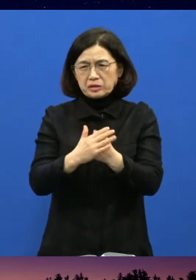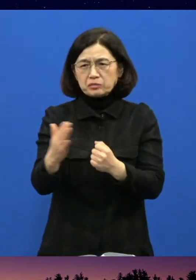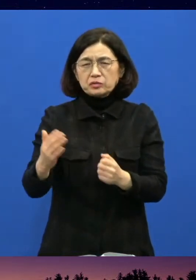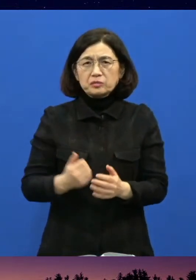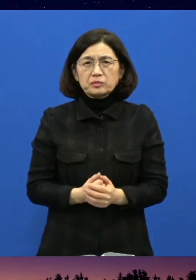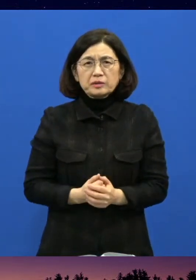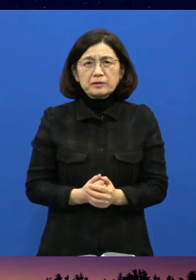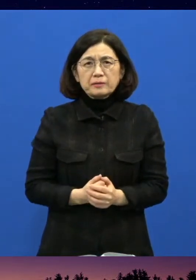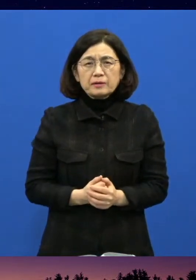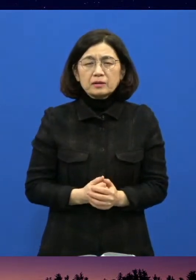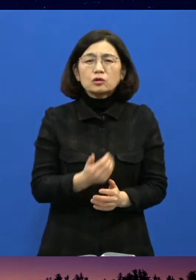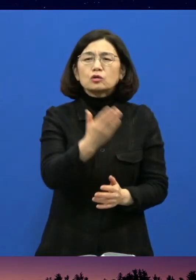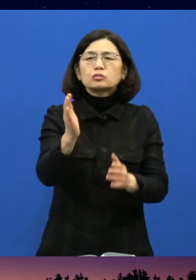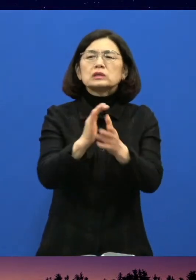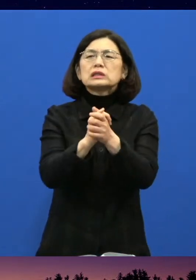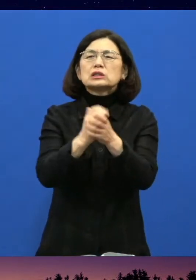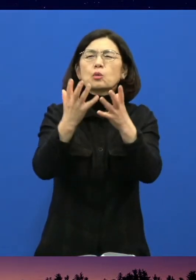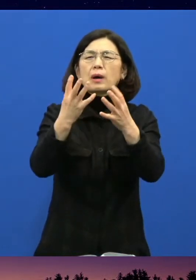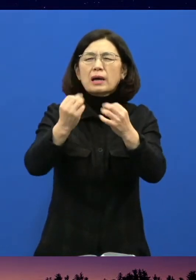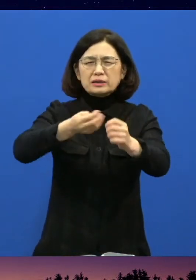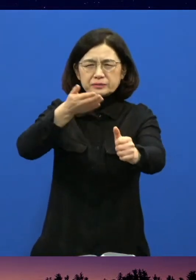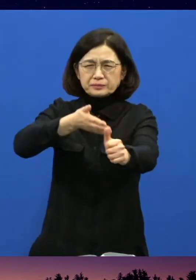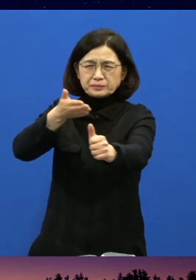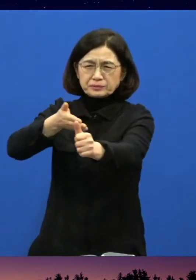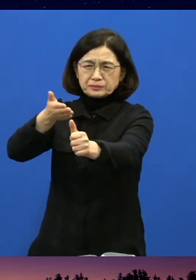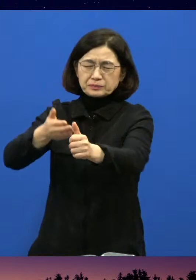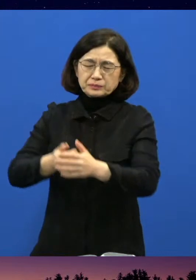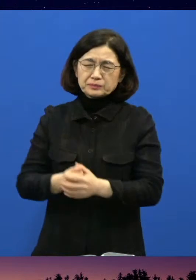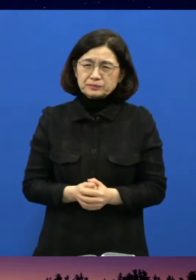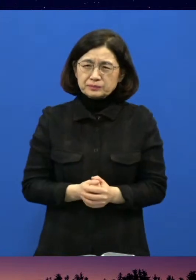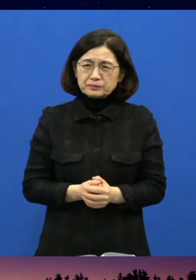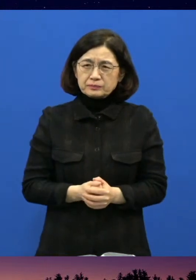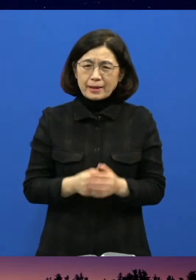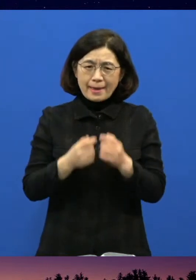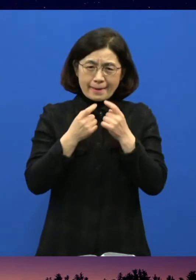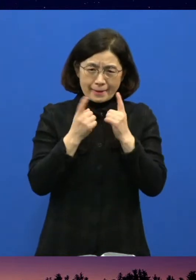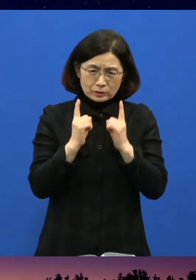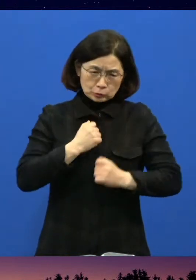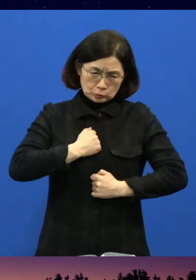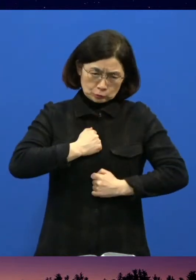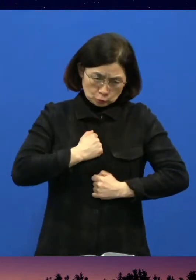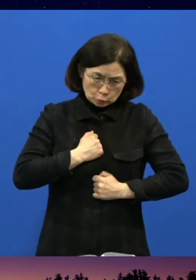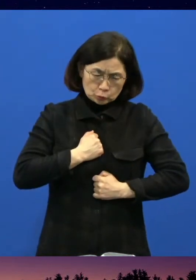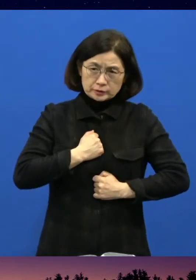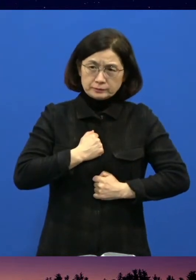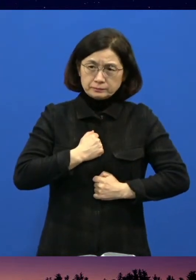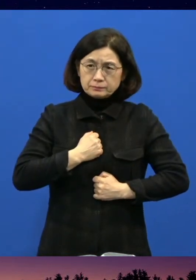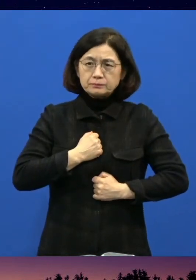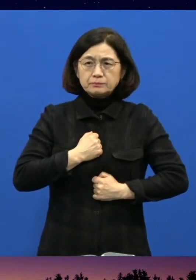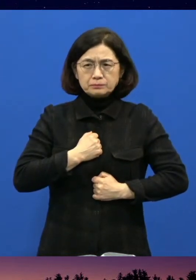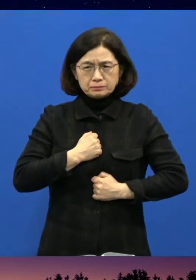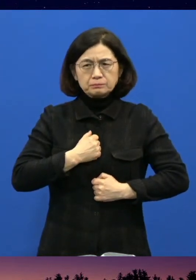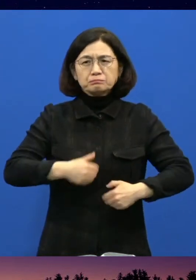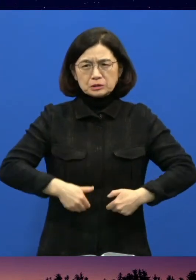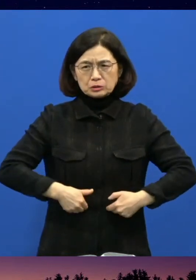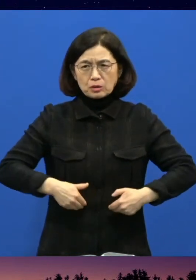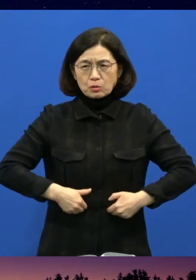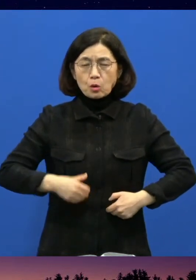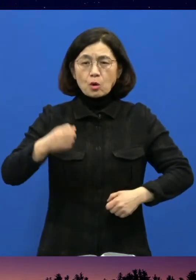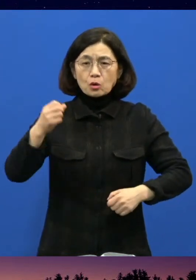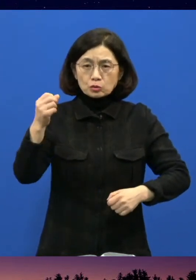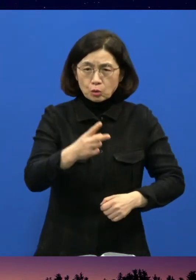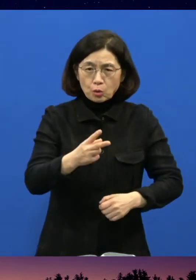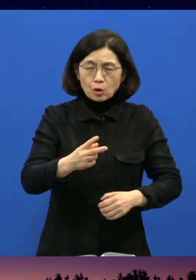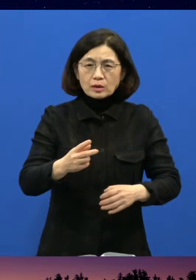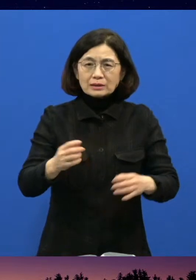그래서 우리 여러분들이 기도 많이 해주시고 개인적으로는 조심을 하시되 할 거는 해야 된다. 그죠? 우리 최라도